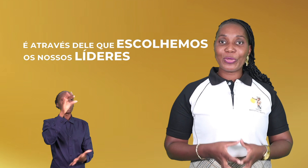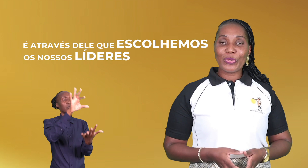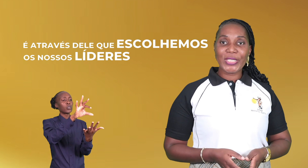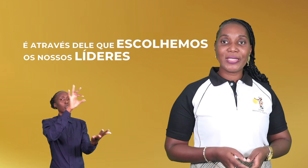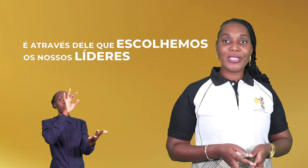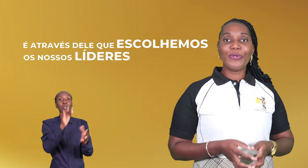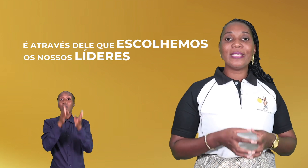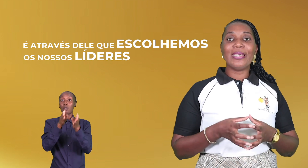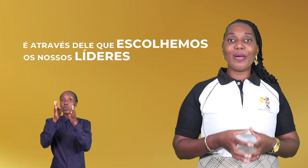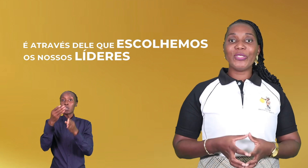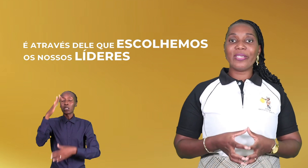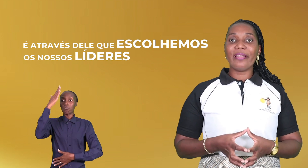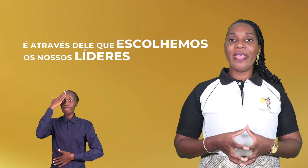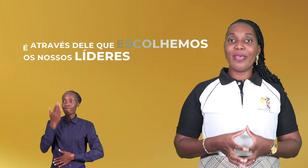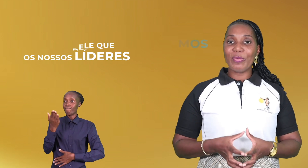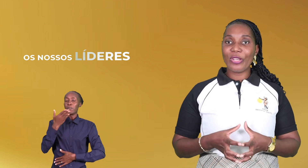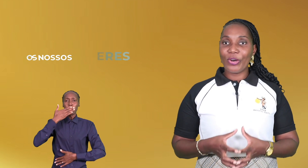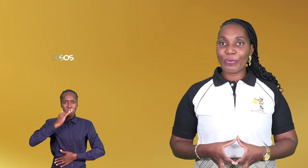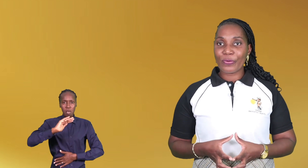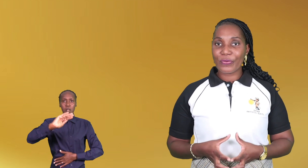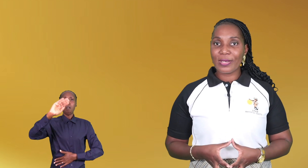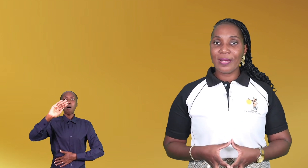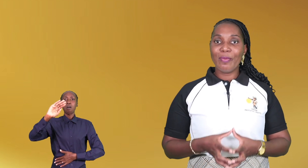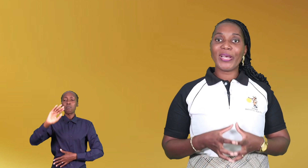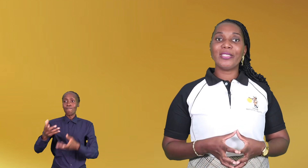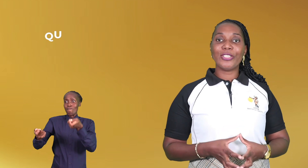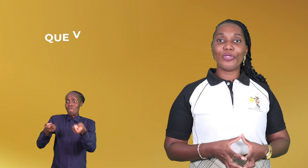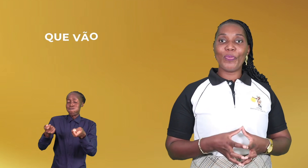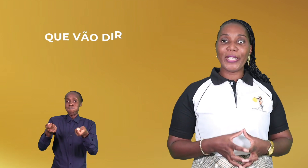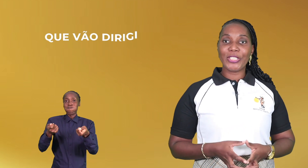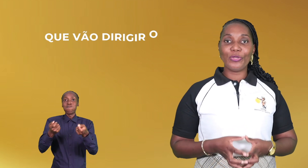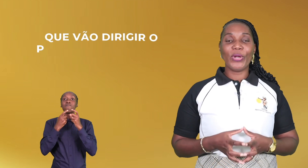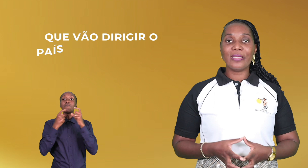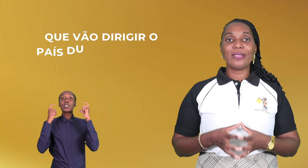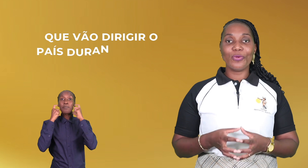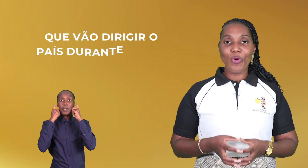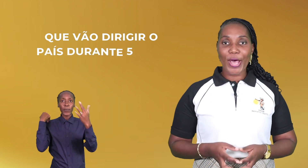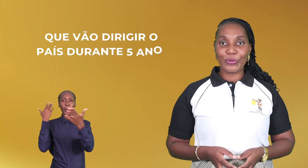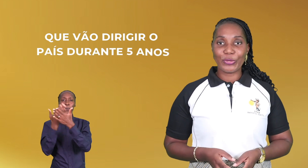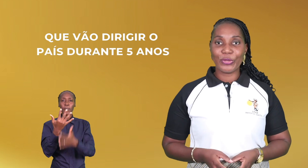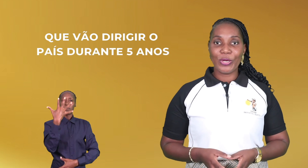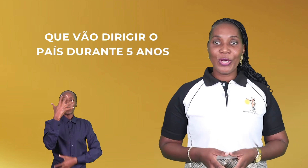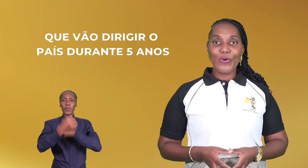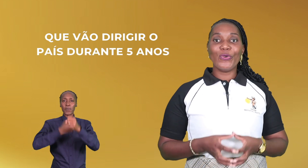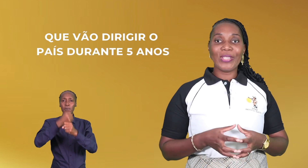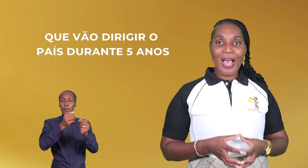as pessoas que consideramos que têm melhor perfil para dirigir o país durante 5 anos.